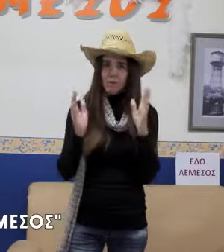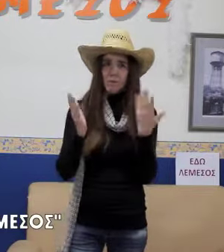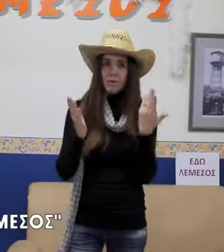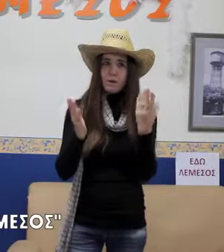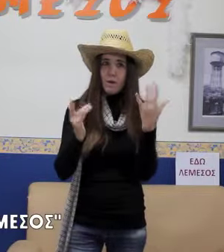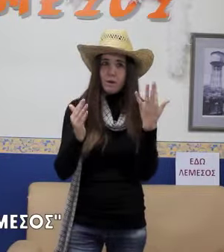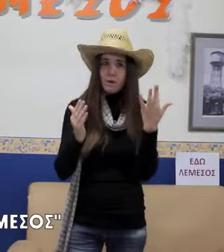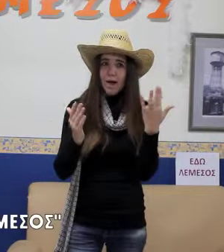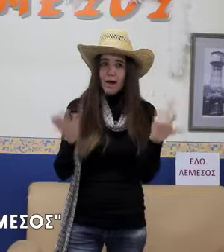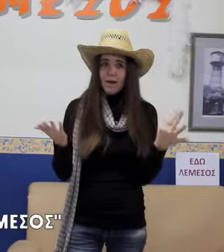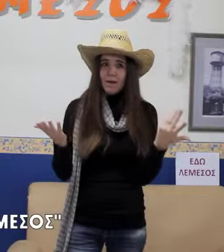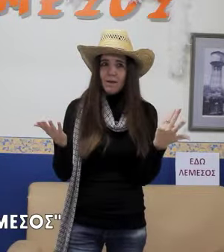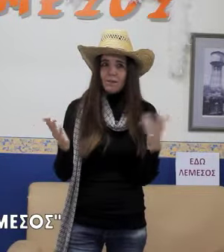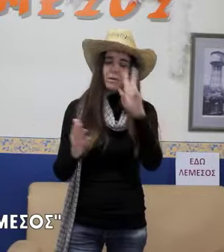Φεβρουαρίου 21